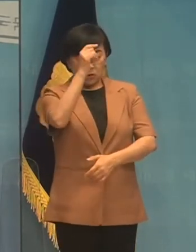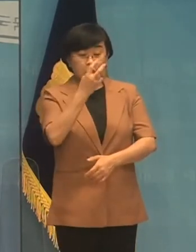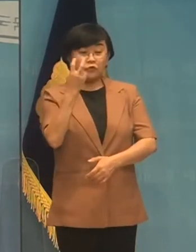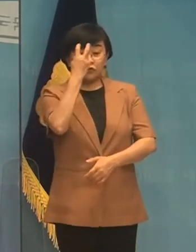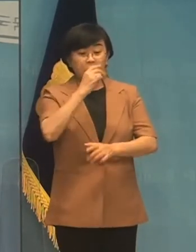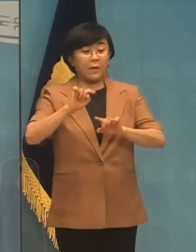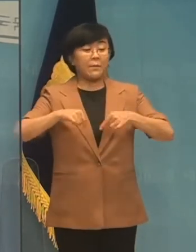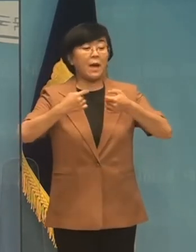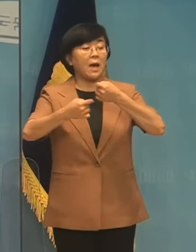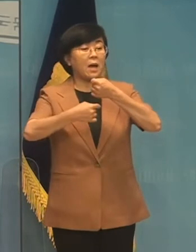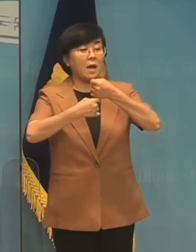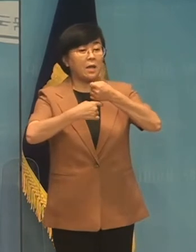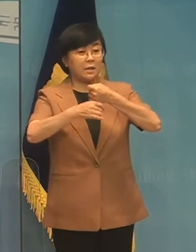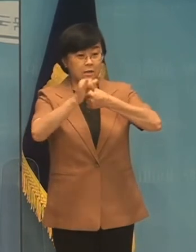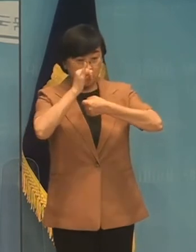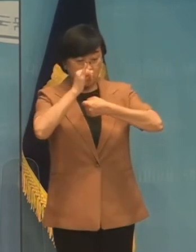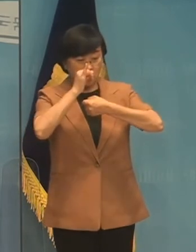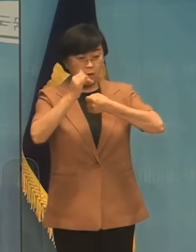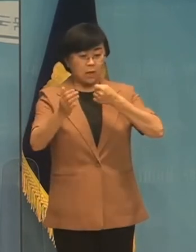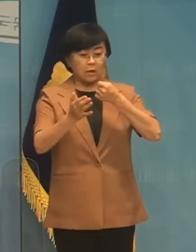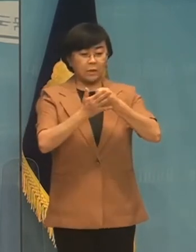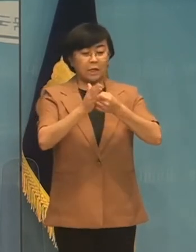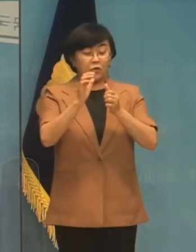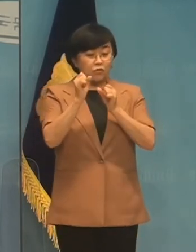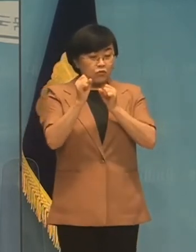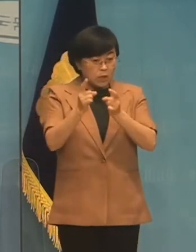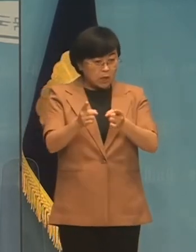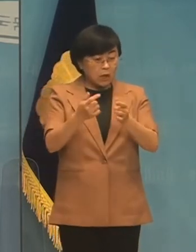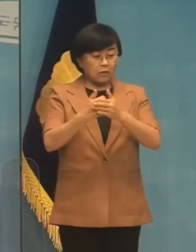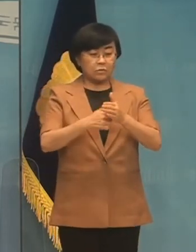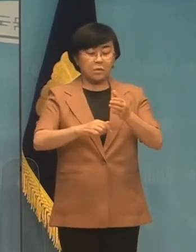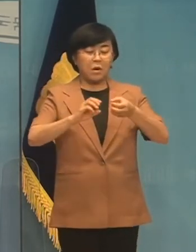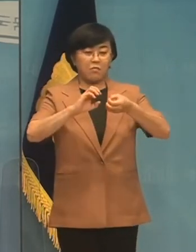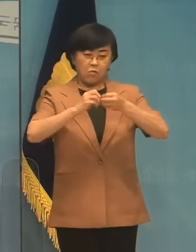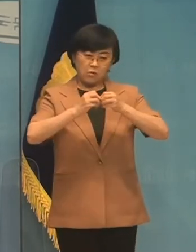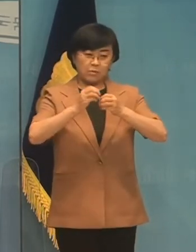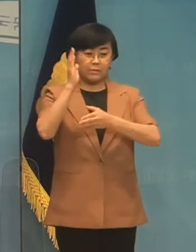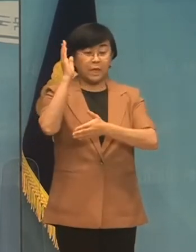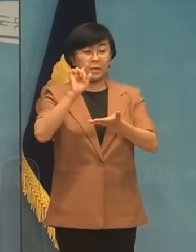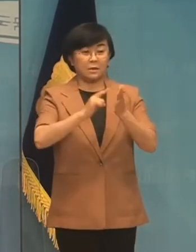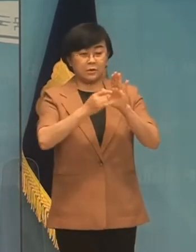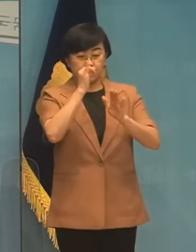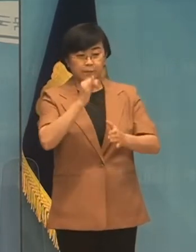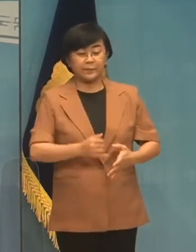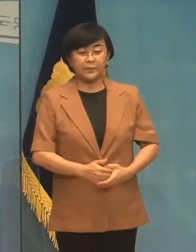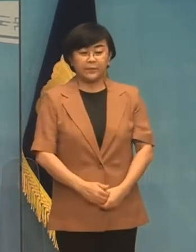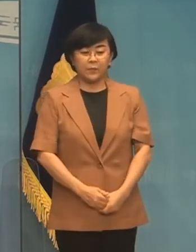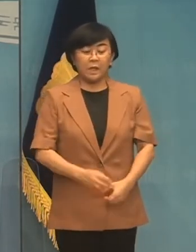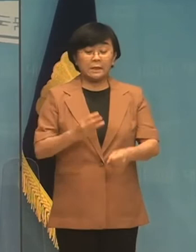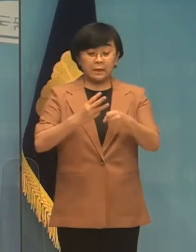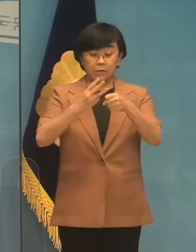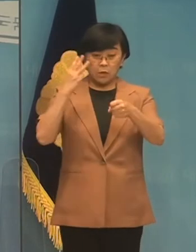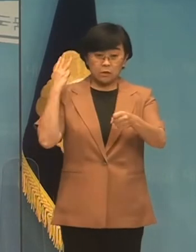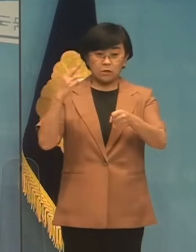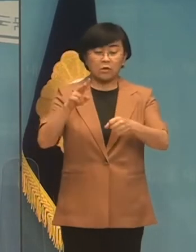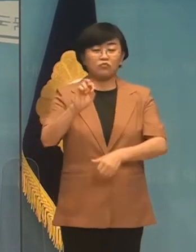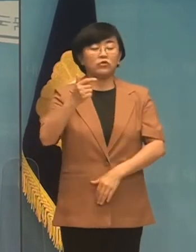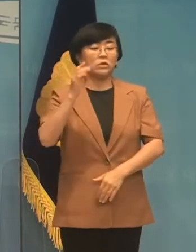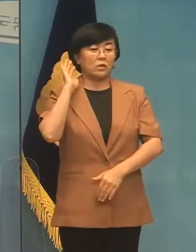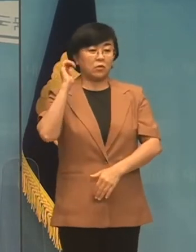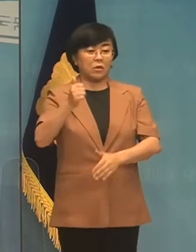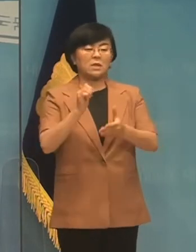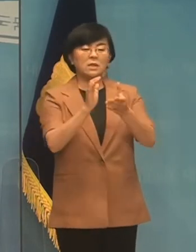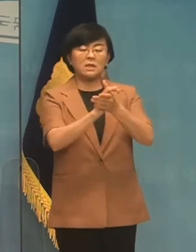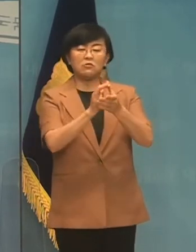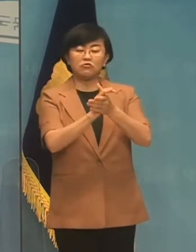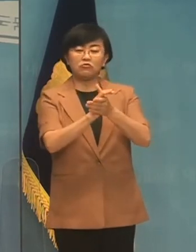받게 되자 기회는 이때라는 듯 허위사실을 공표하기에 이르렀습니다. 그는 3년 전 문재인 대통령